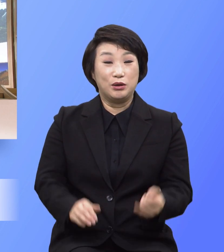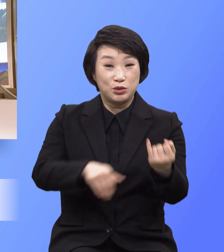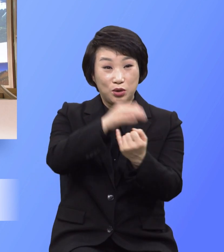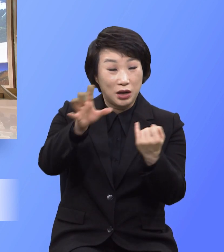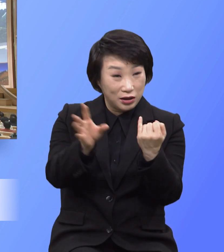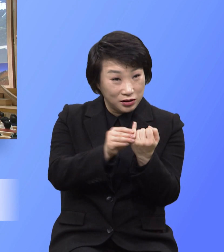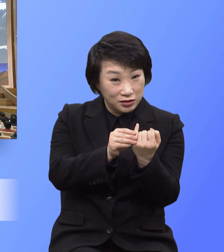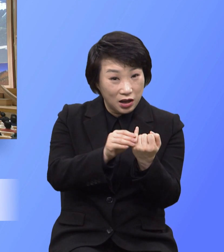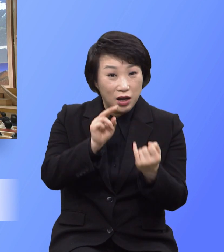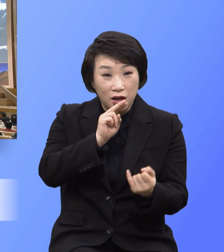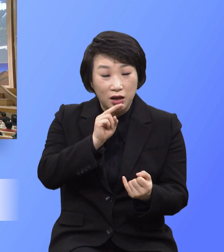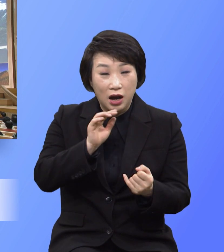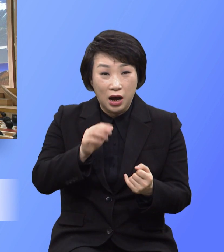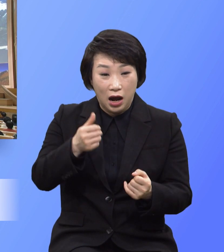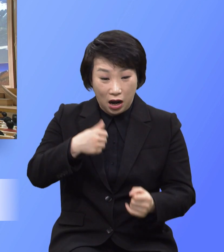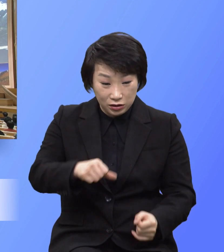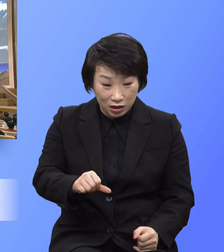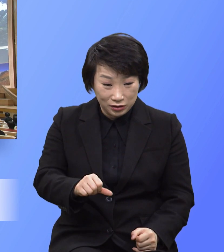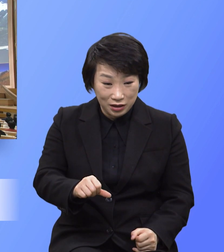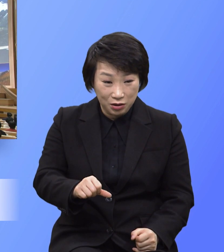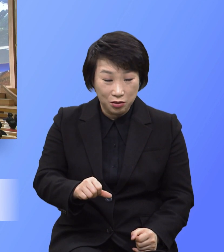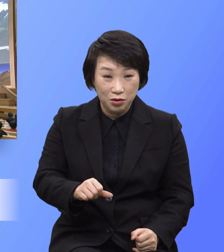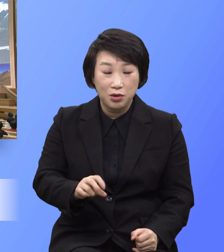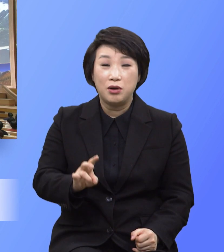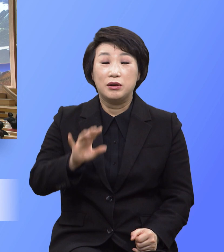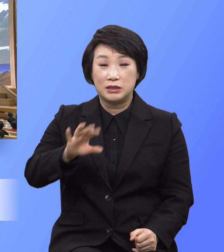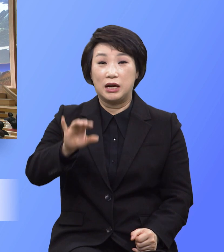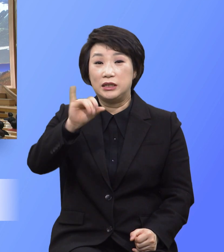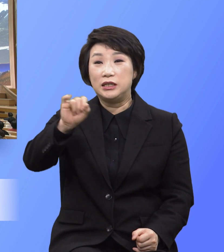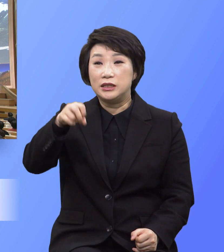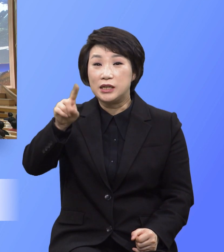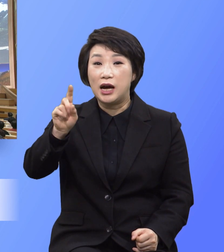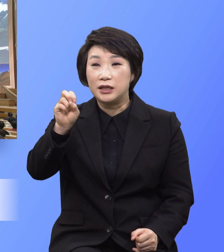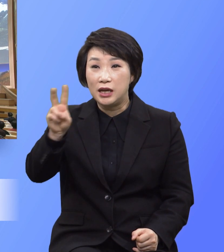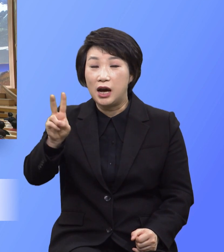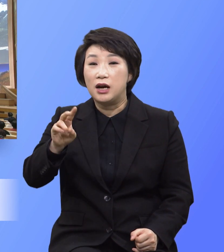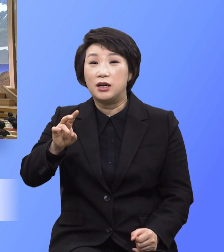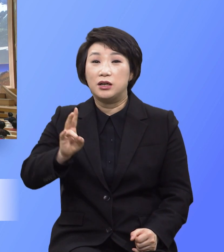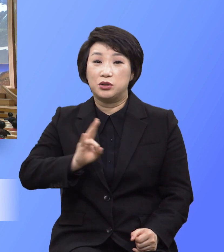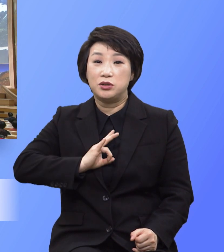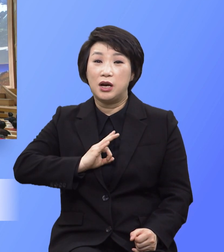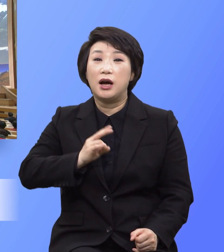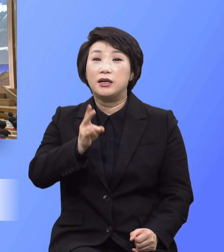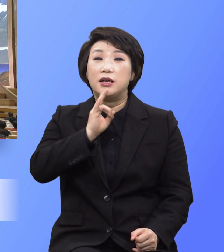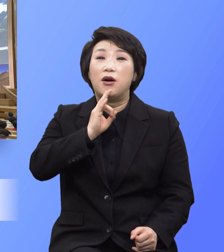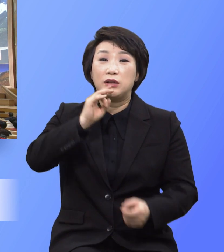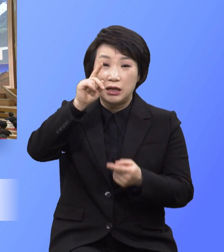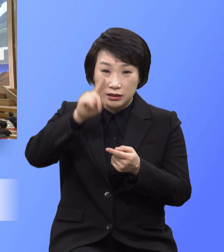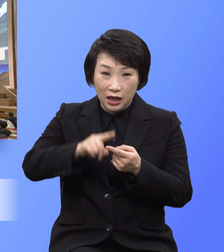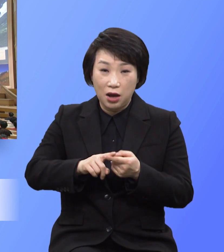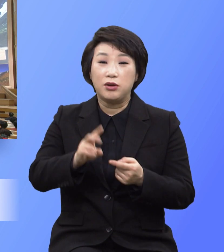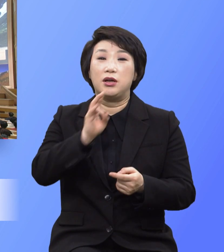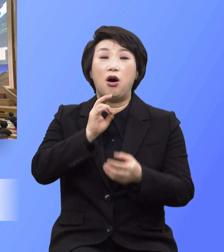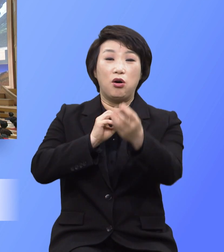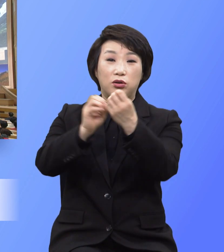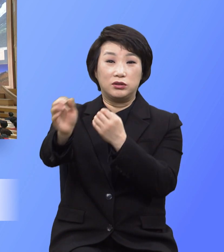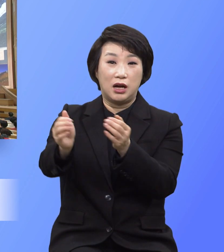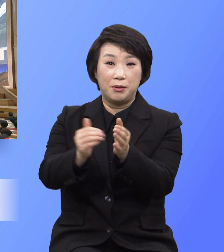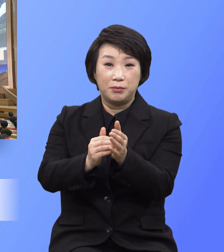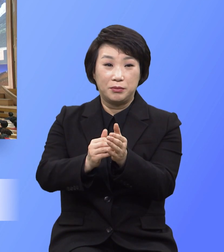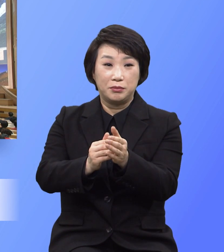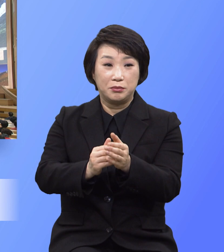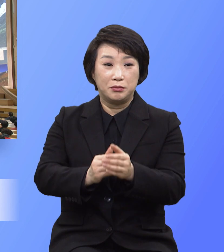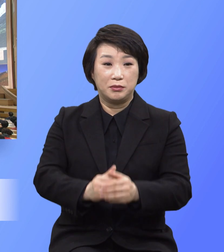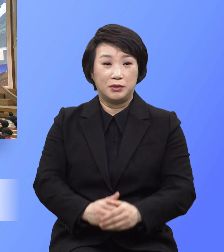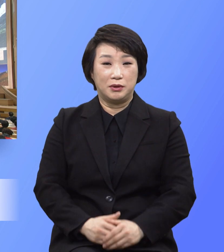처녀가 잉태하여 아들을 낳는다고 이사야 선지자가 예언한 그대로 예언이 이루어졌다 이